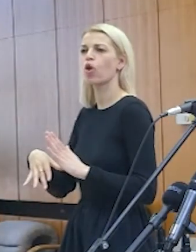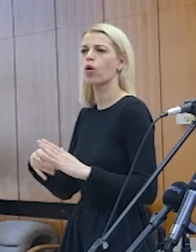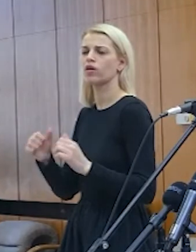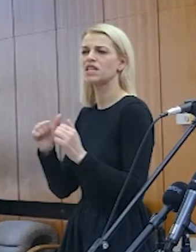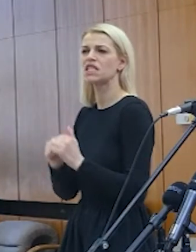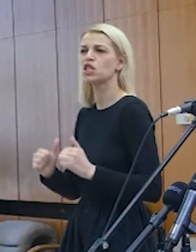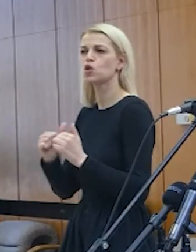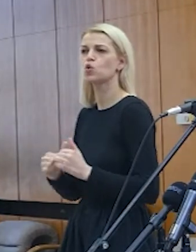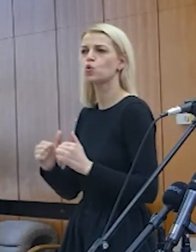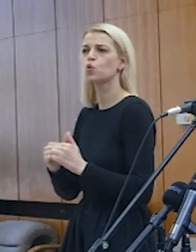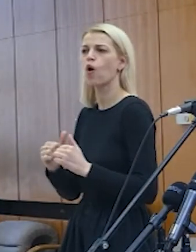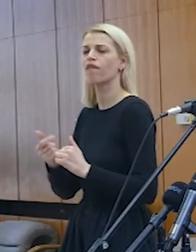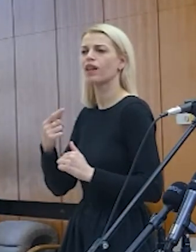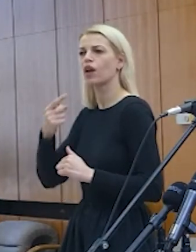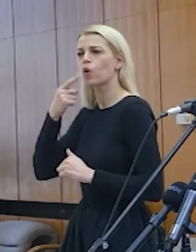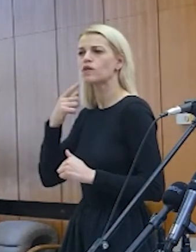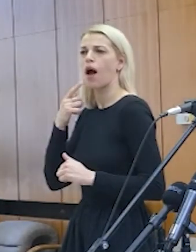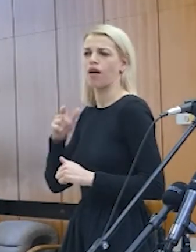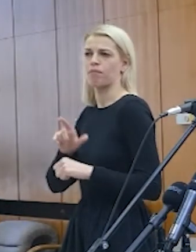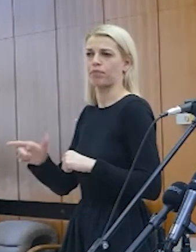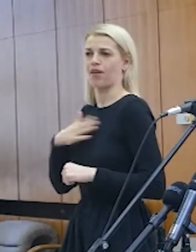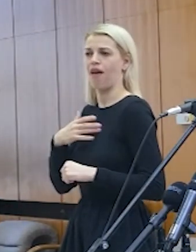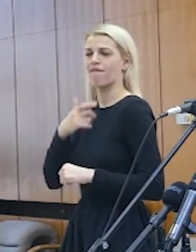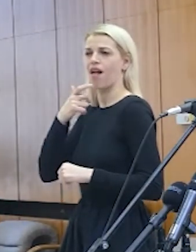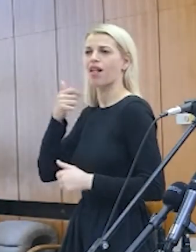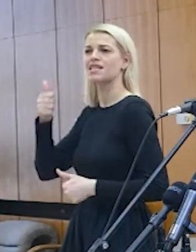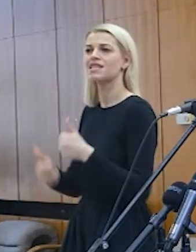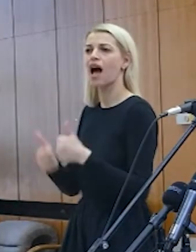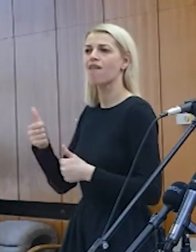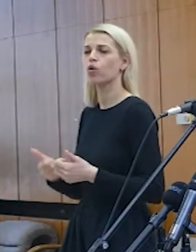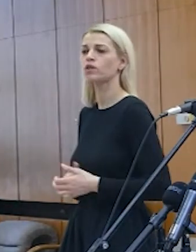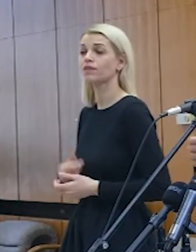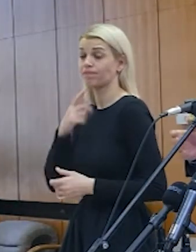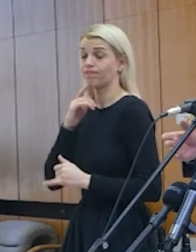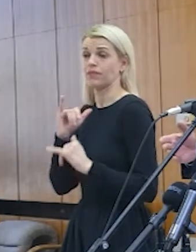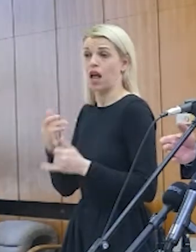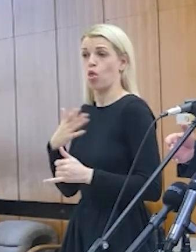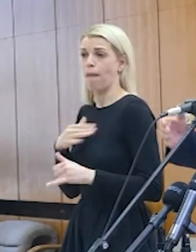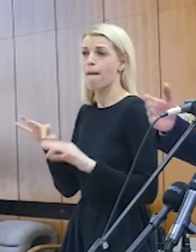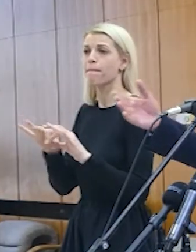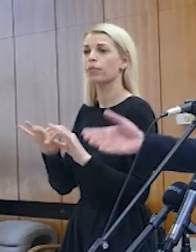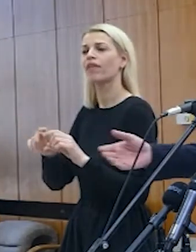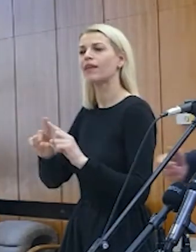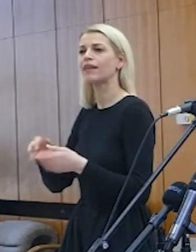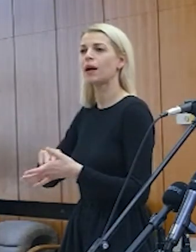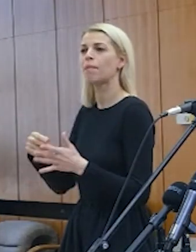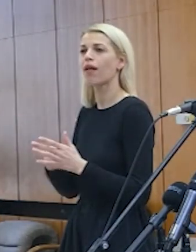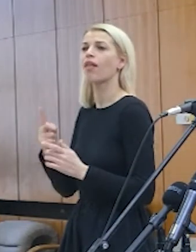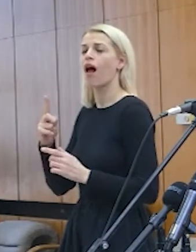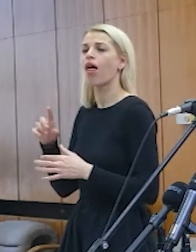pre naše veľké fabriky? Áno, áno, máme. Len viete, to je tak, že tie scenáre napríklad sa opierajú aj o